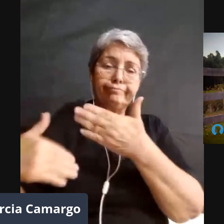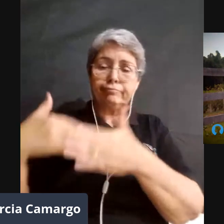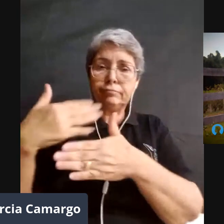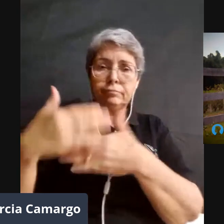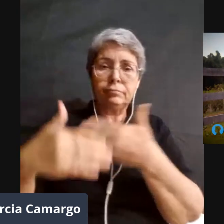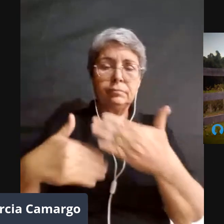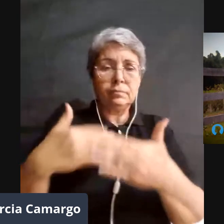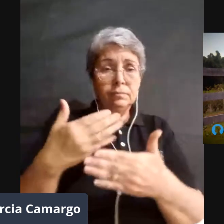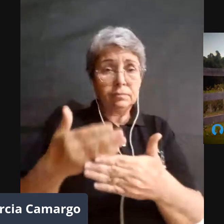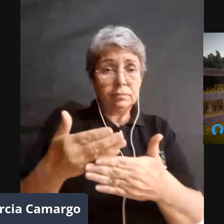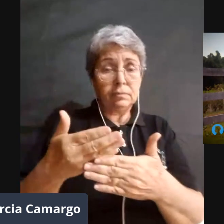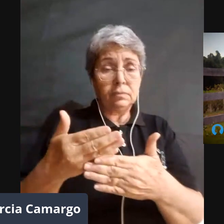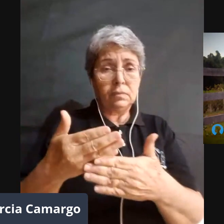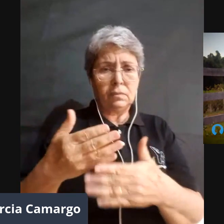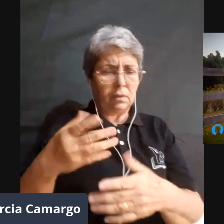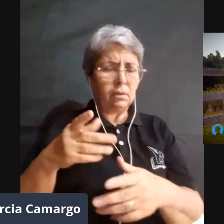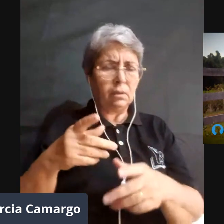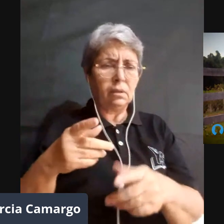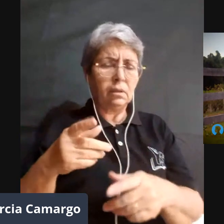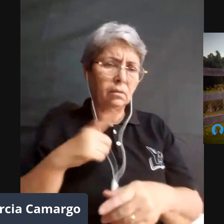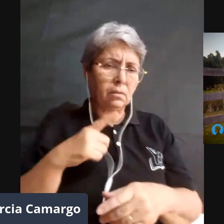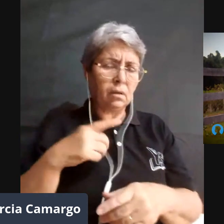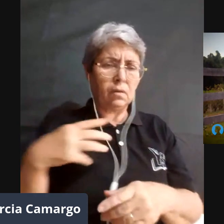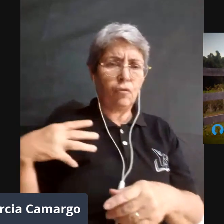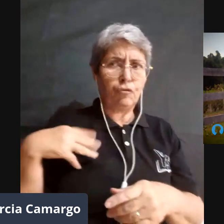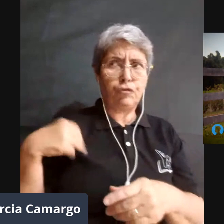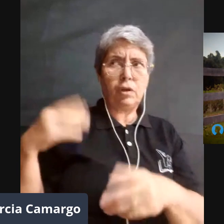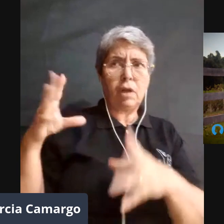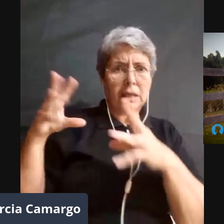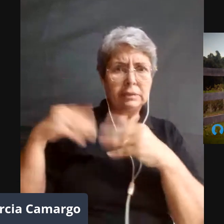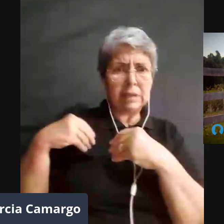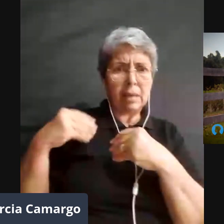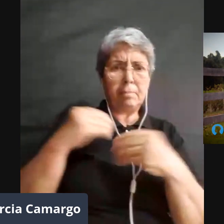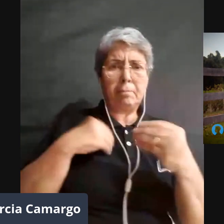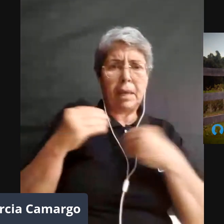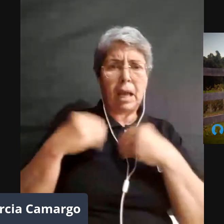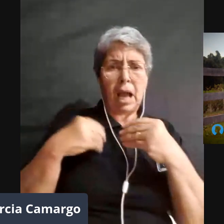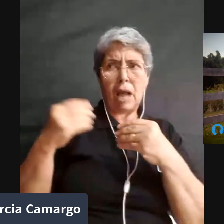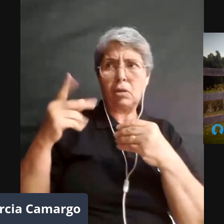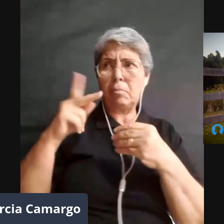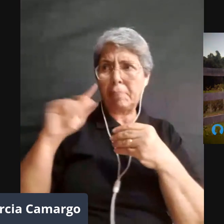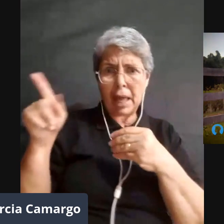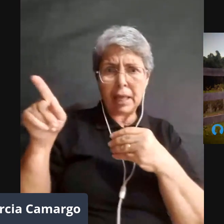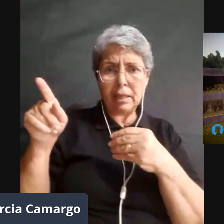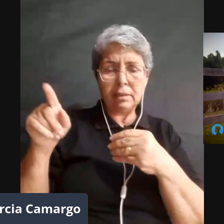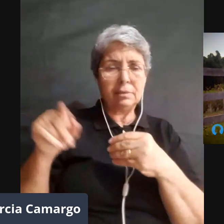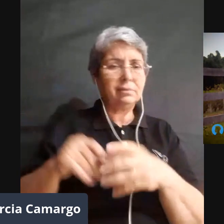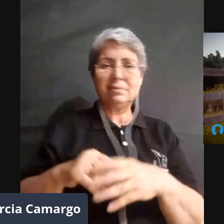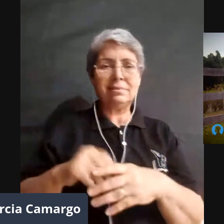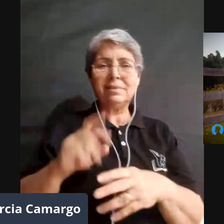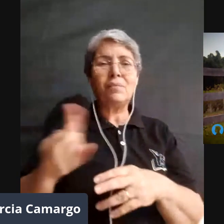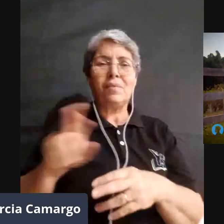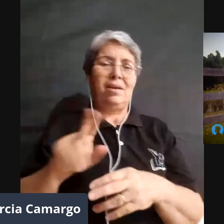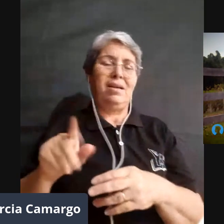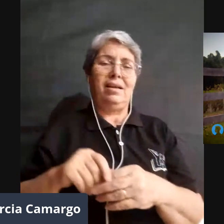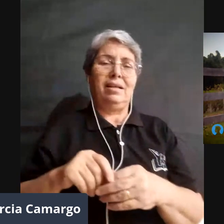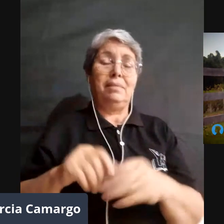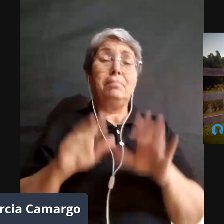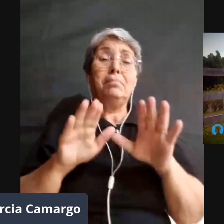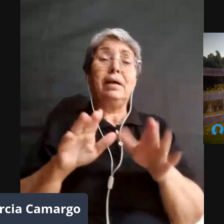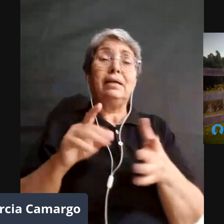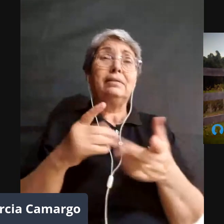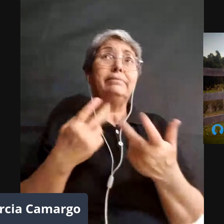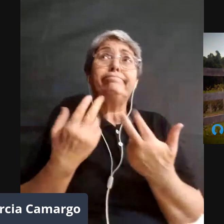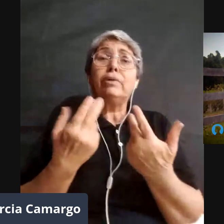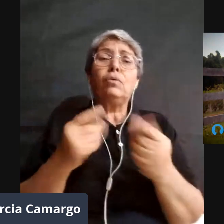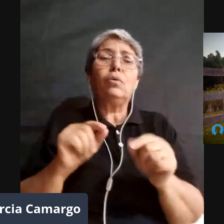pai? Não. Mas porque, por ignorância muitas vezes voluntária ou por muito preconceito,